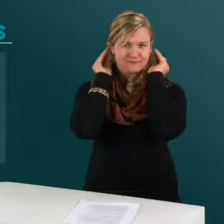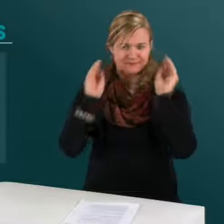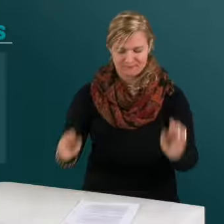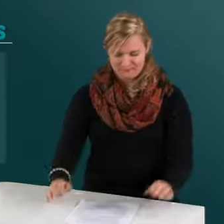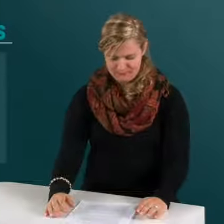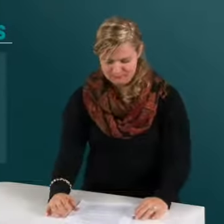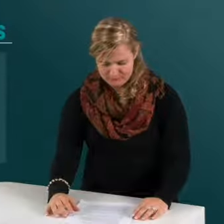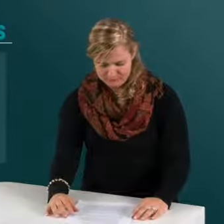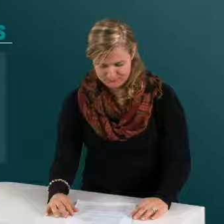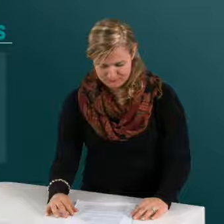zugang